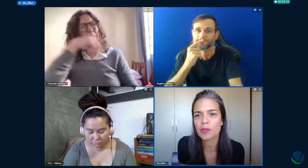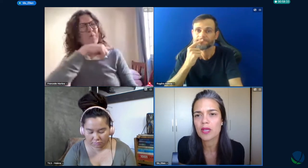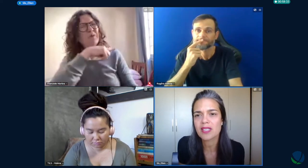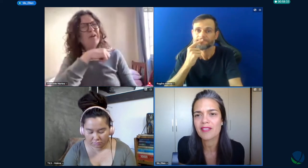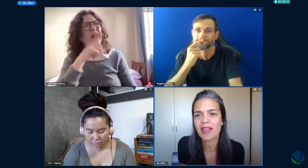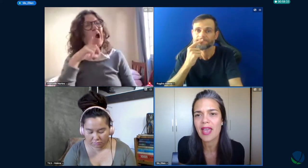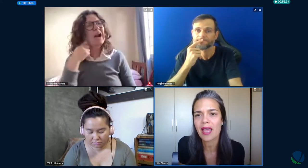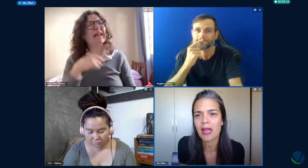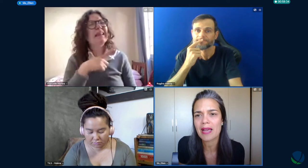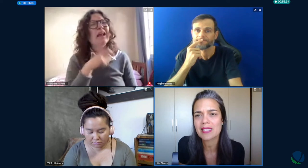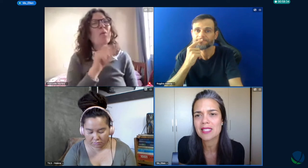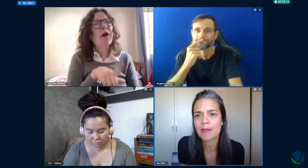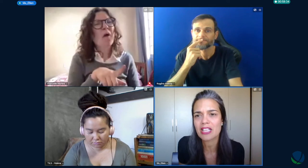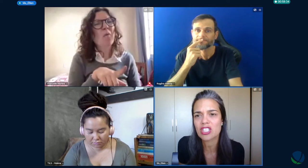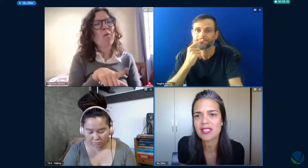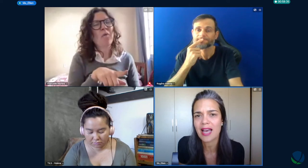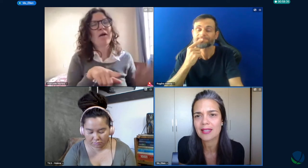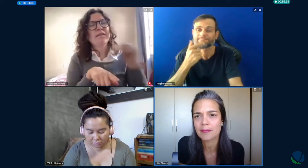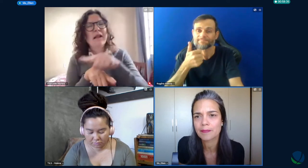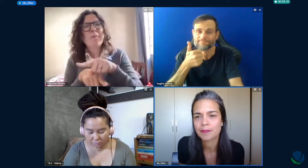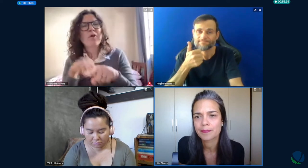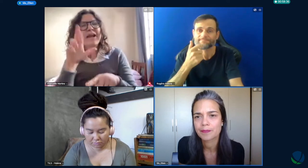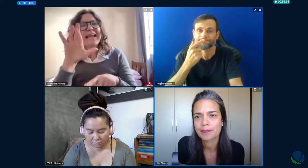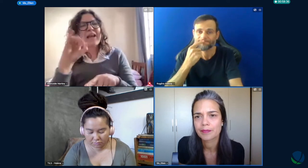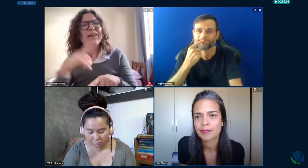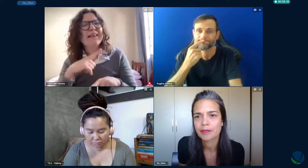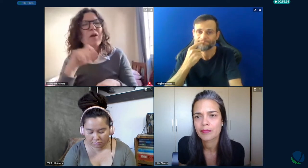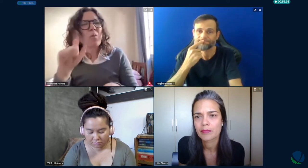forma que a gente possa ver ela mais sistematizada.